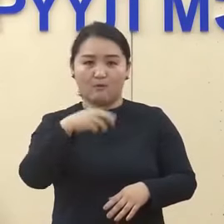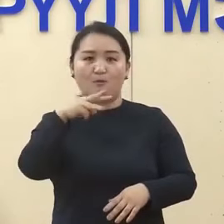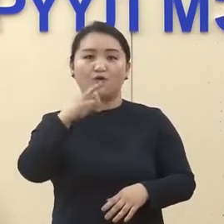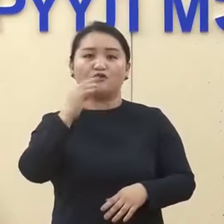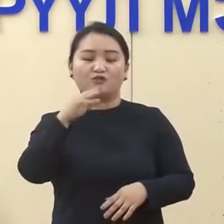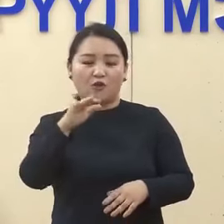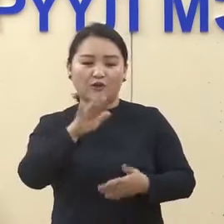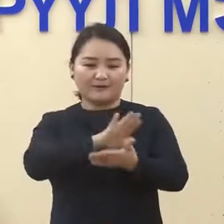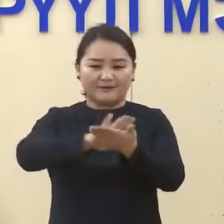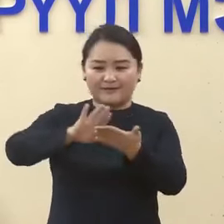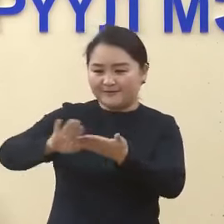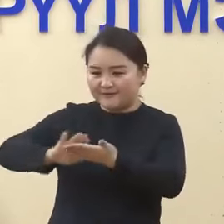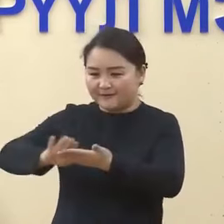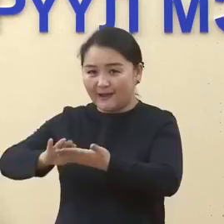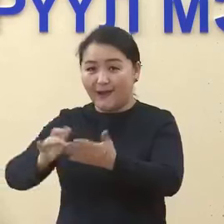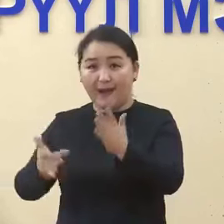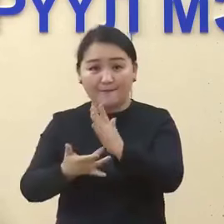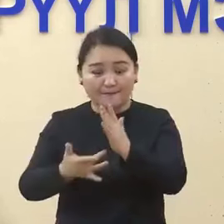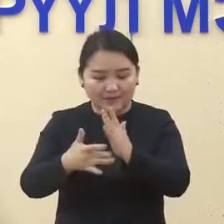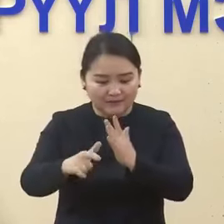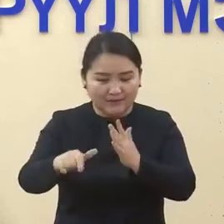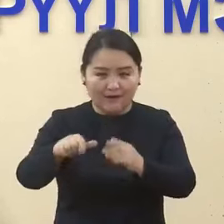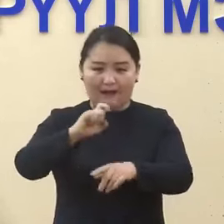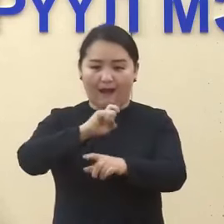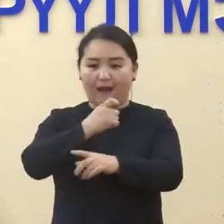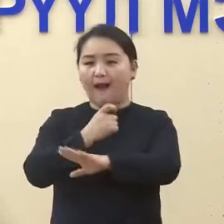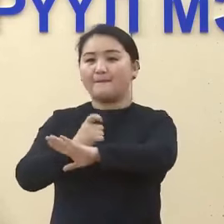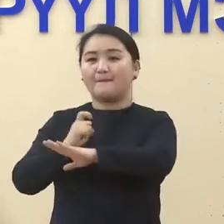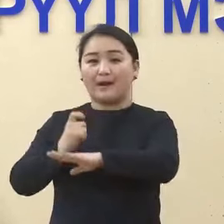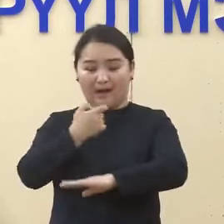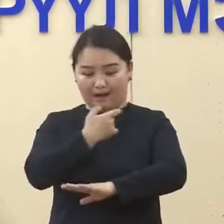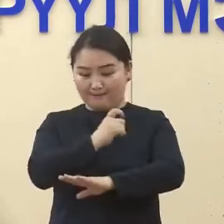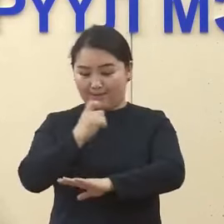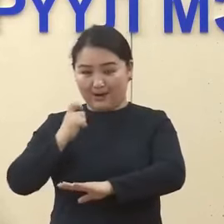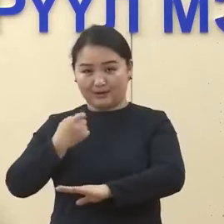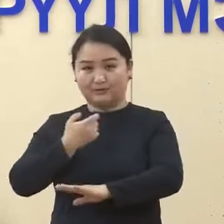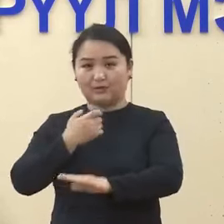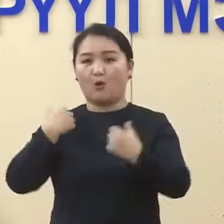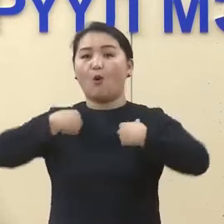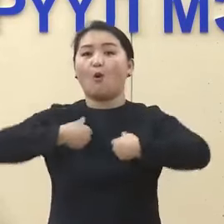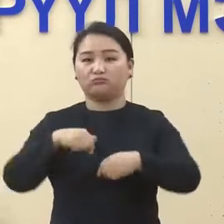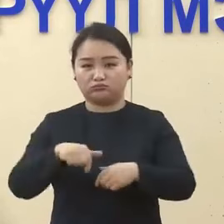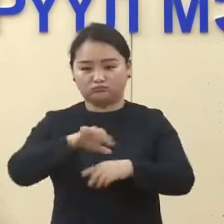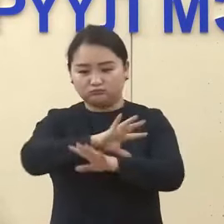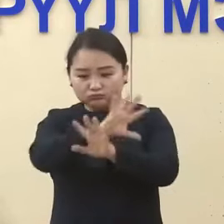монитор, ариутгалын аппарат, хамгаалалт хувц хэрэгсэл, за мөн одоо нэг сайхан мэдээ бол